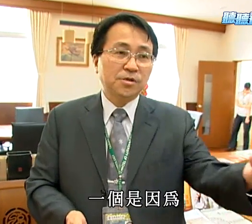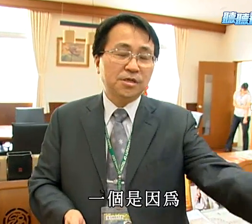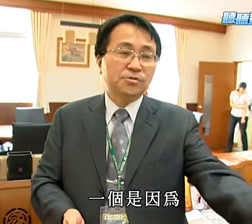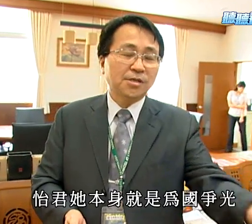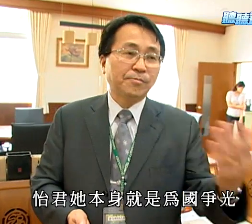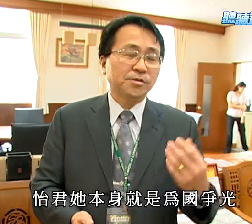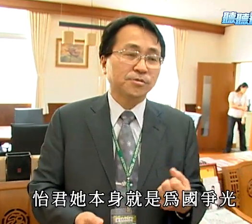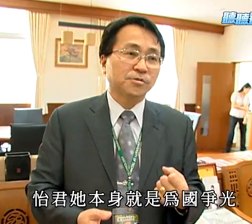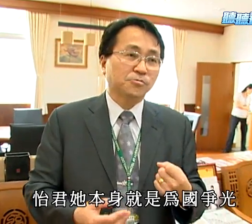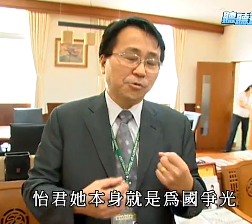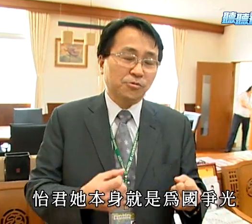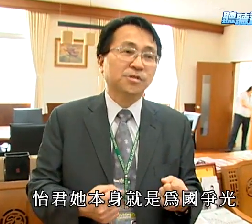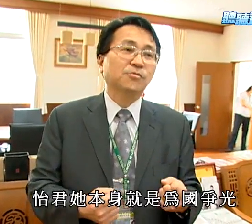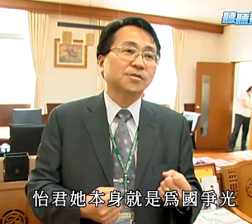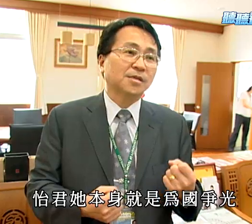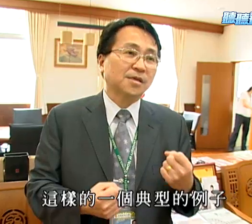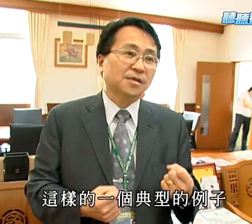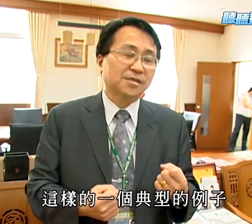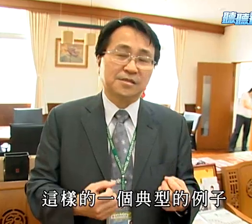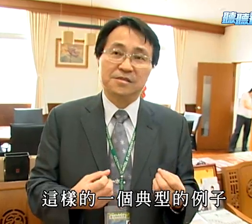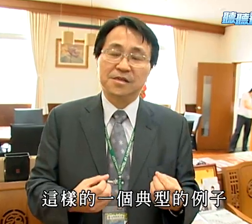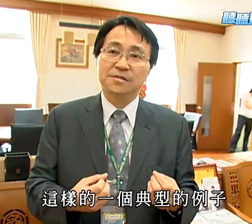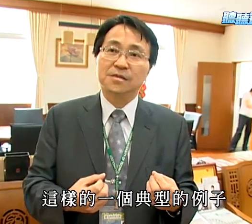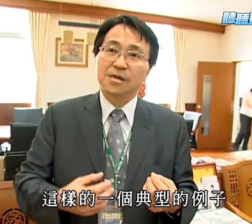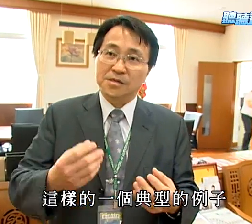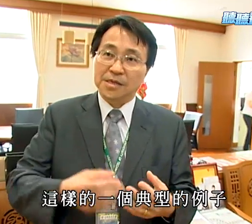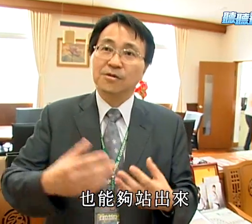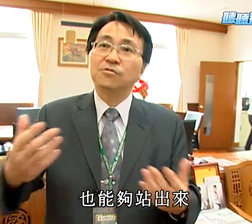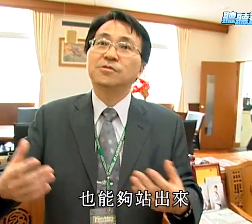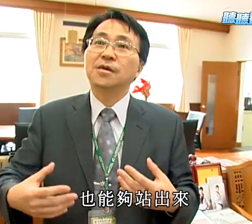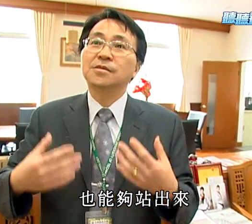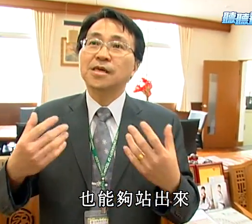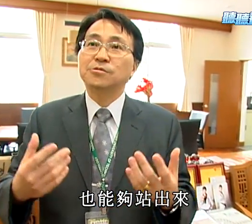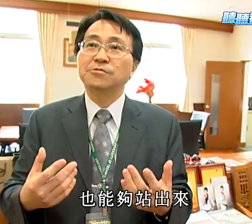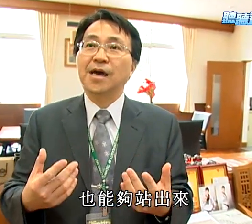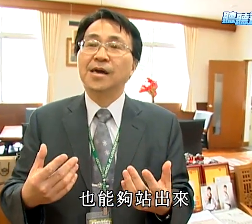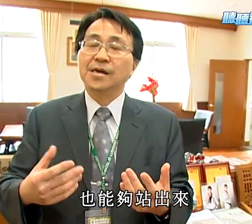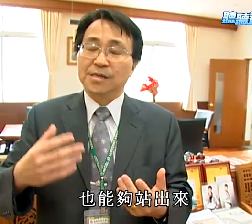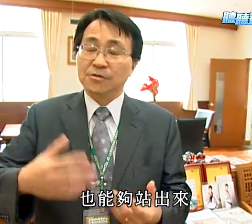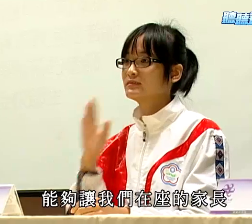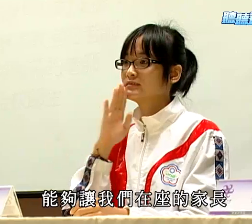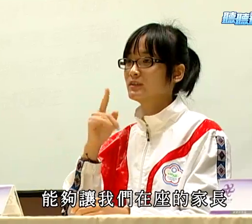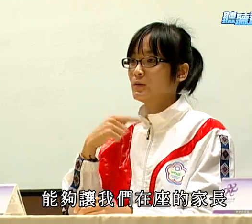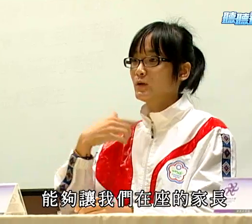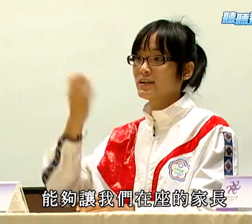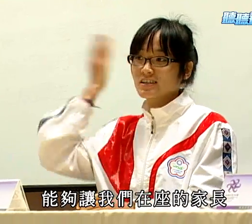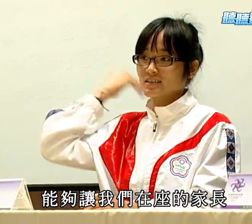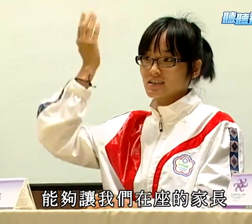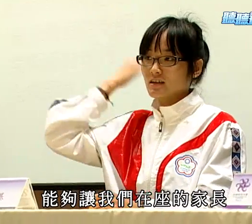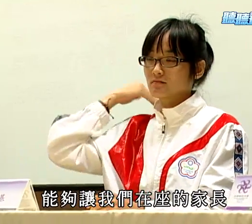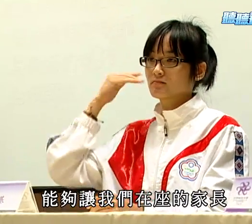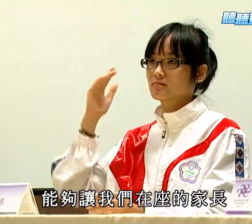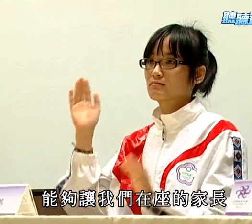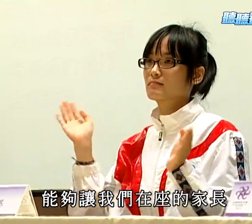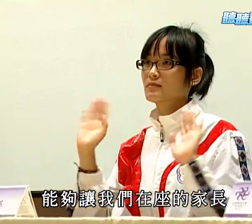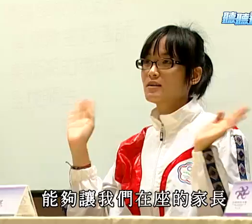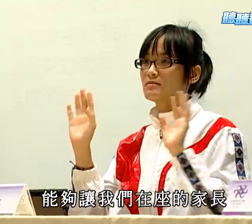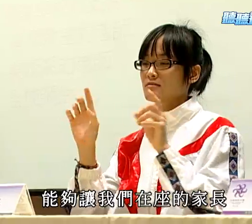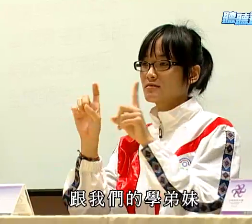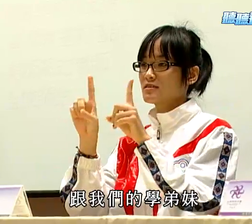怡君他本身就是为国争光这样的一个典型的例子，也能够站出来，能够让我们在座的家长跟我们的